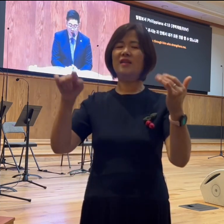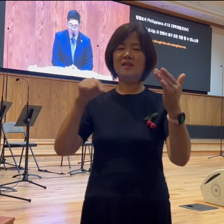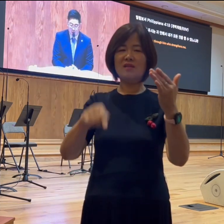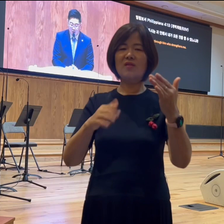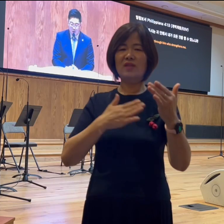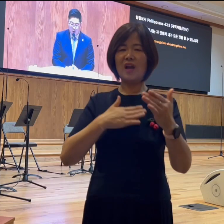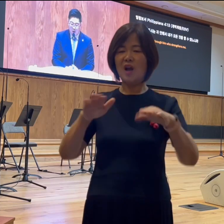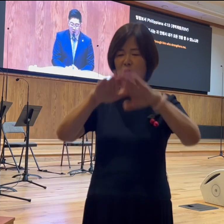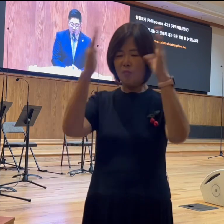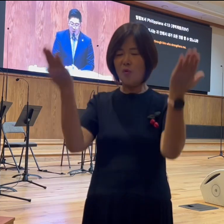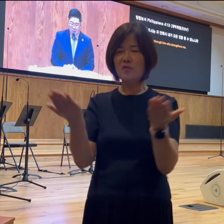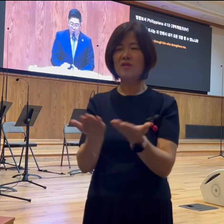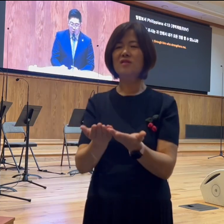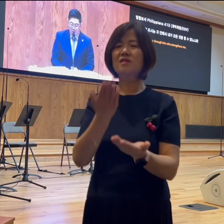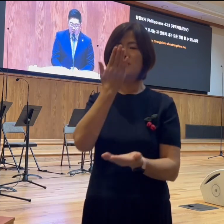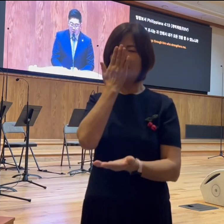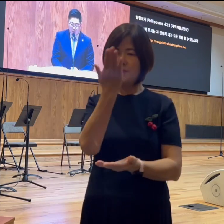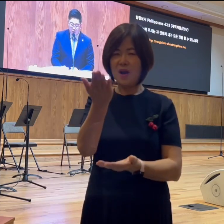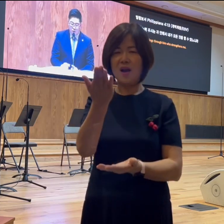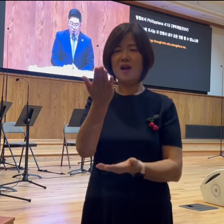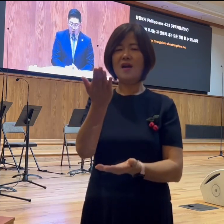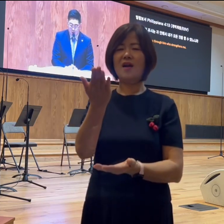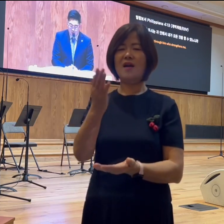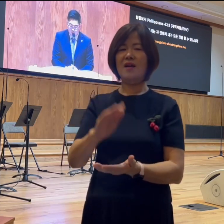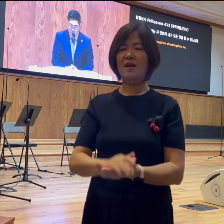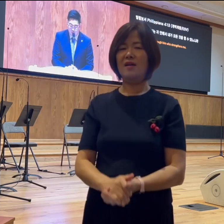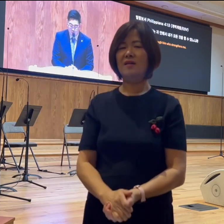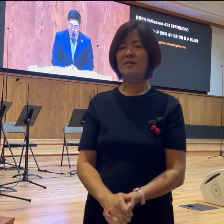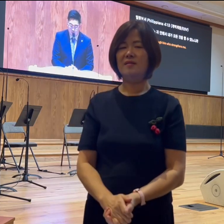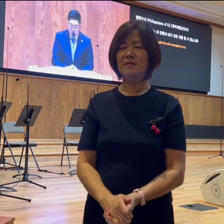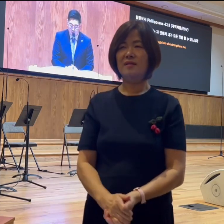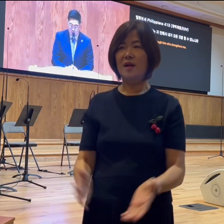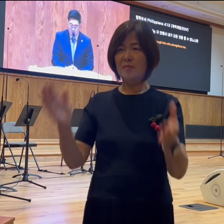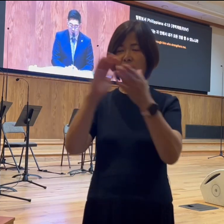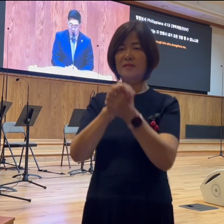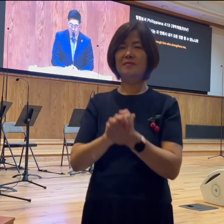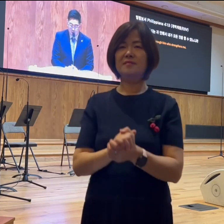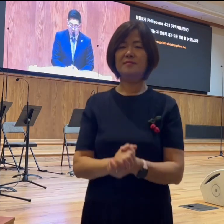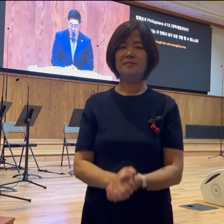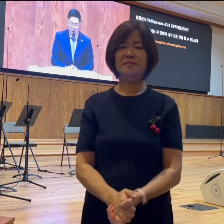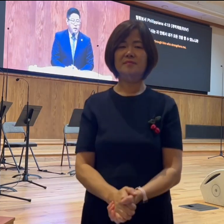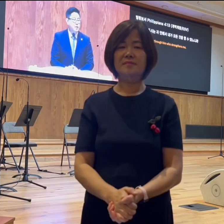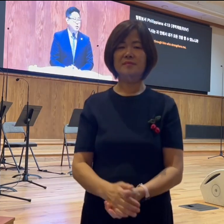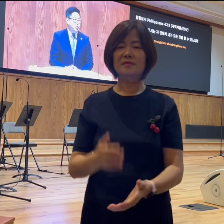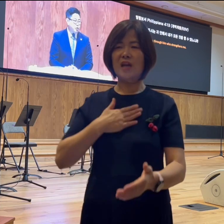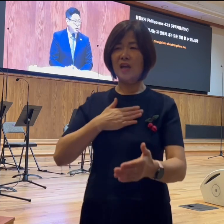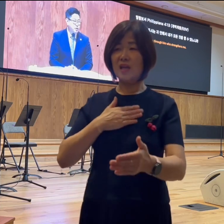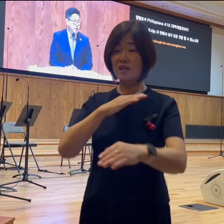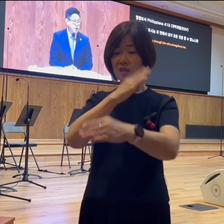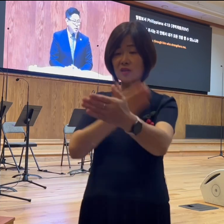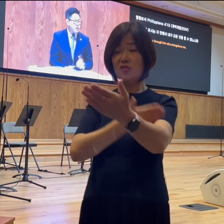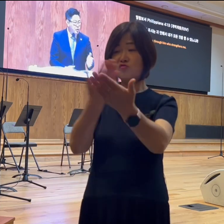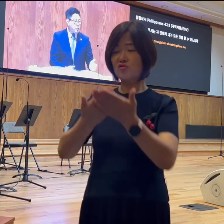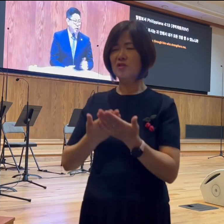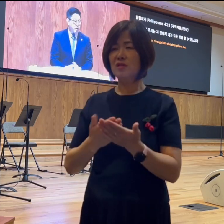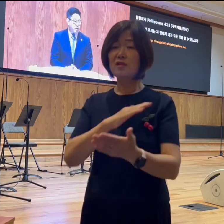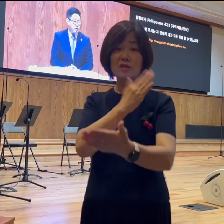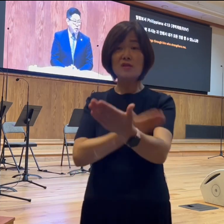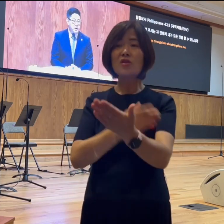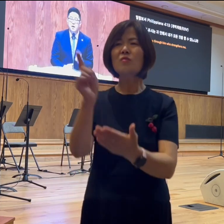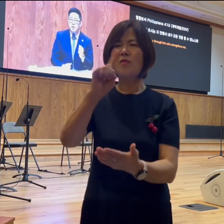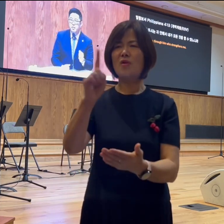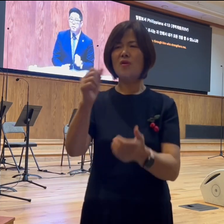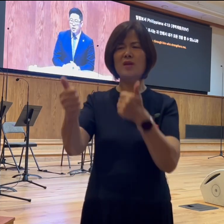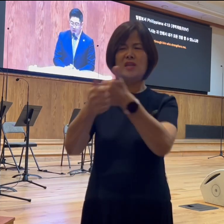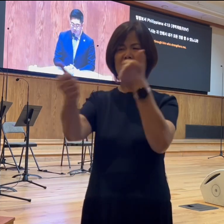안에서 내가 모든 것을 할 수 있으리라. 아멘. 나에게 능력 주시는 자. 능력이 뭐예요?